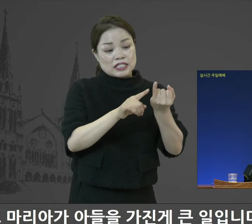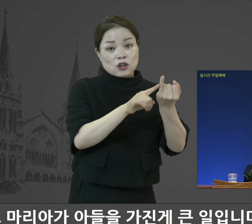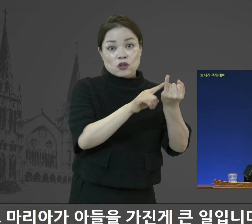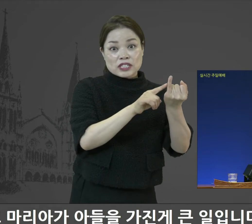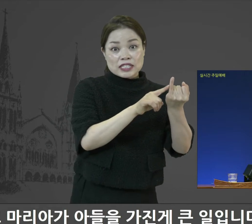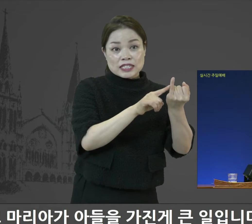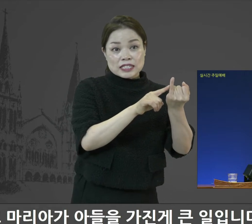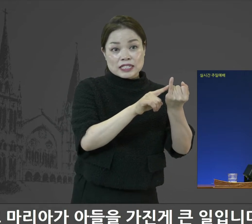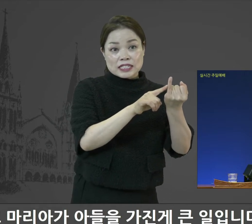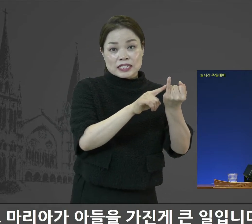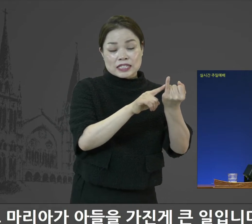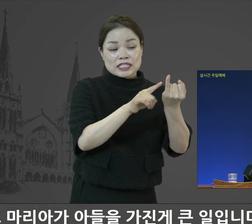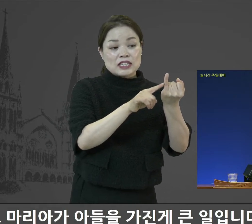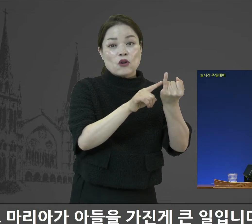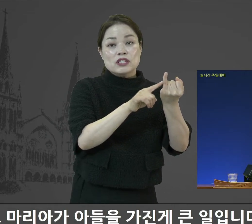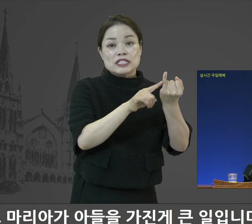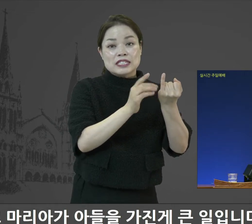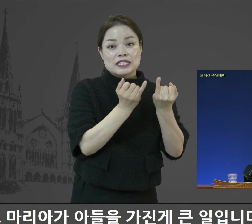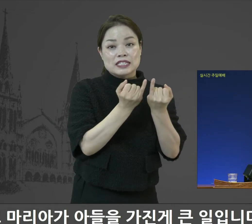여인이